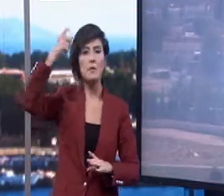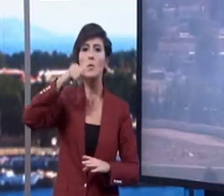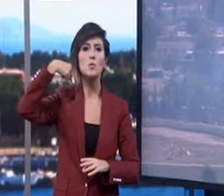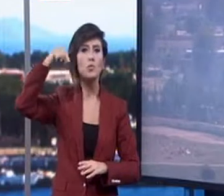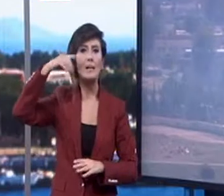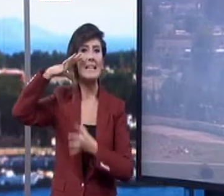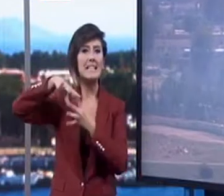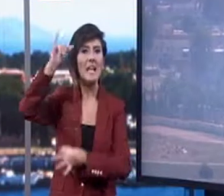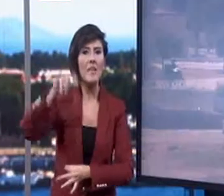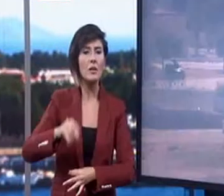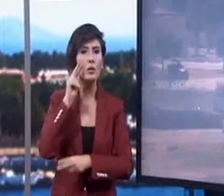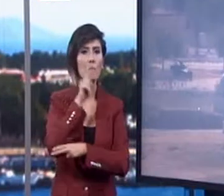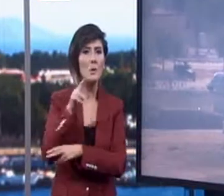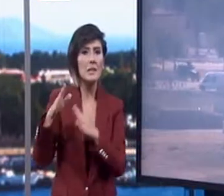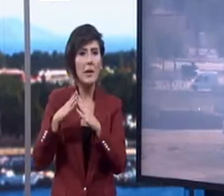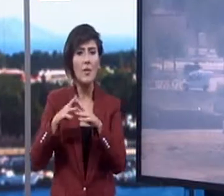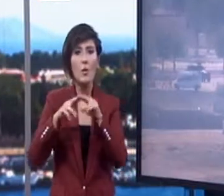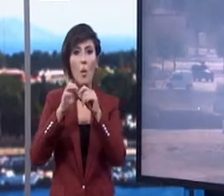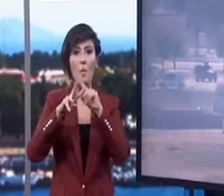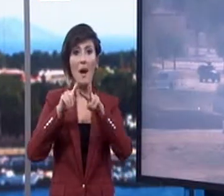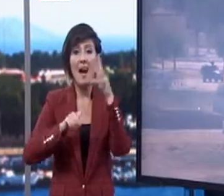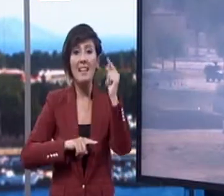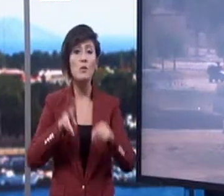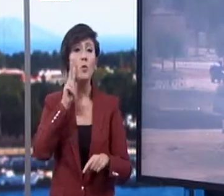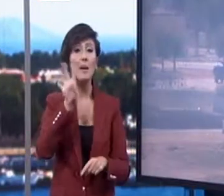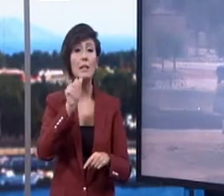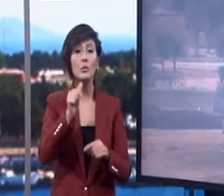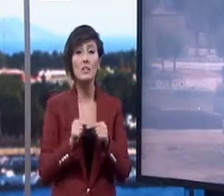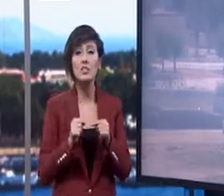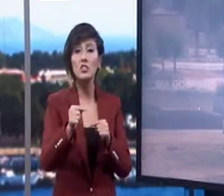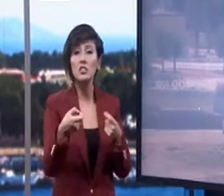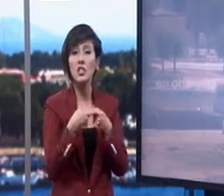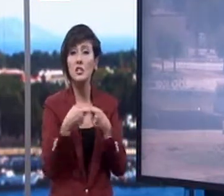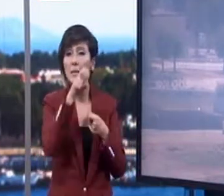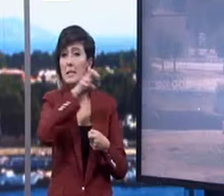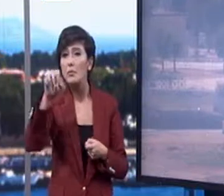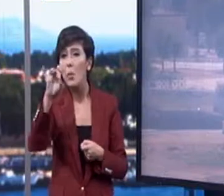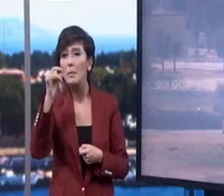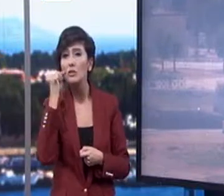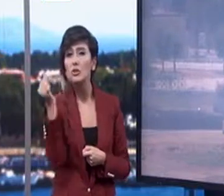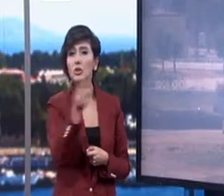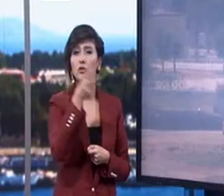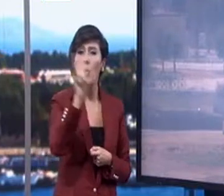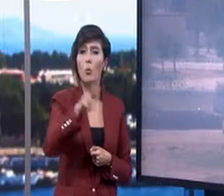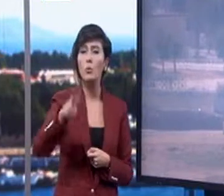Gözlem Evi de Kobani'de son 40 gün içerisinde çatışmalarda 815 kişinin hayatını kaybettiğini